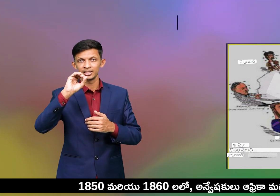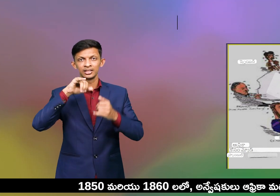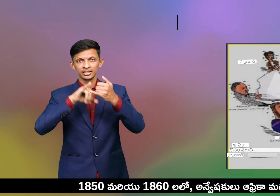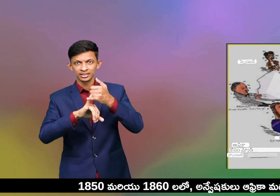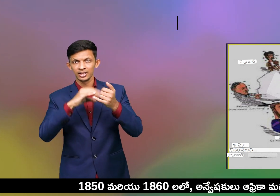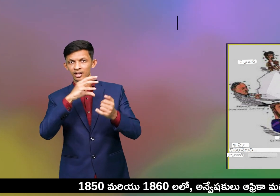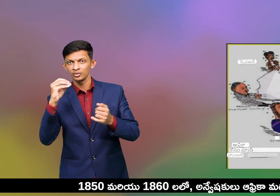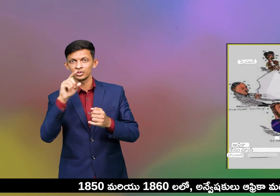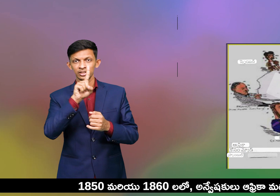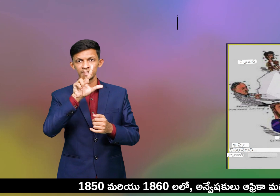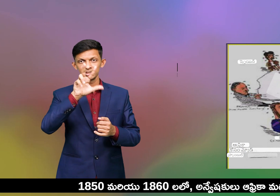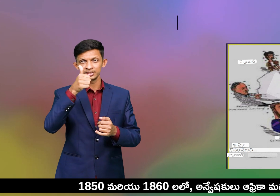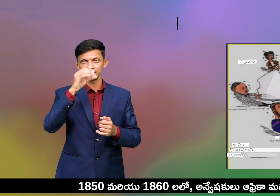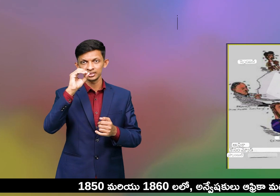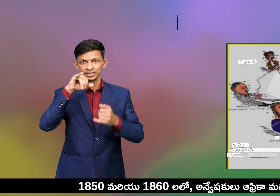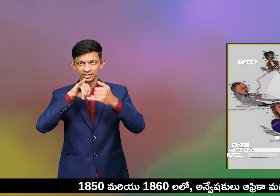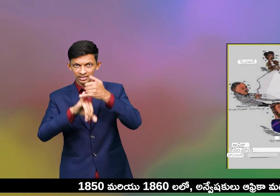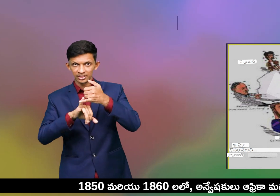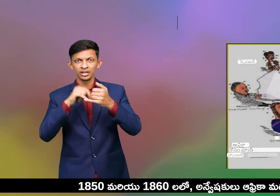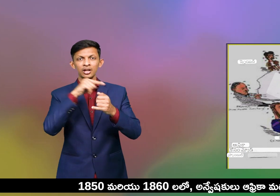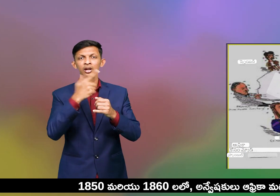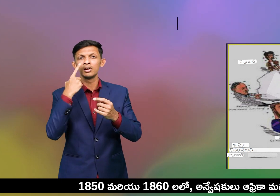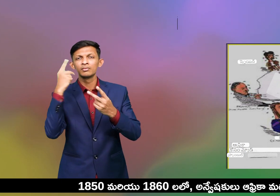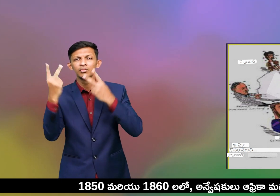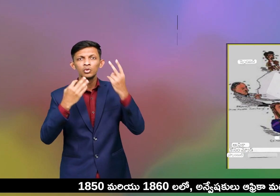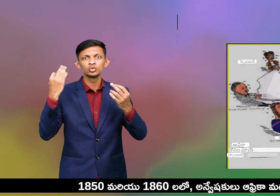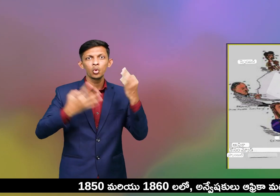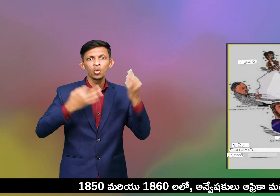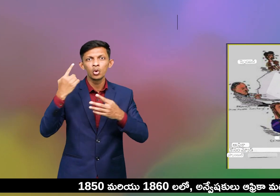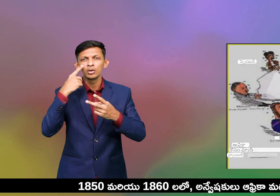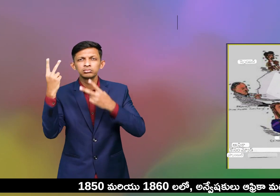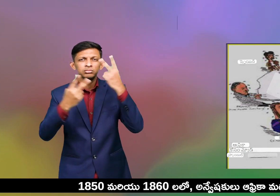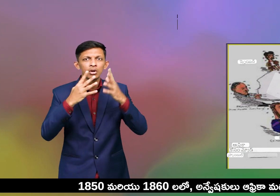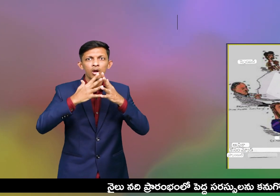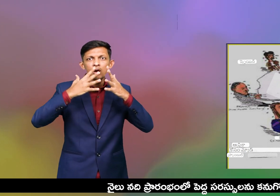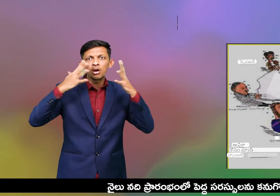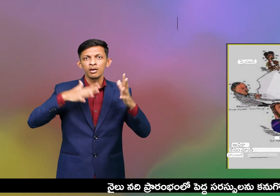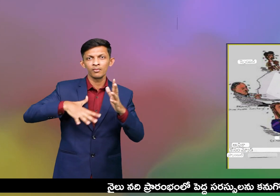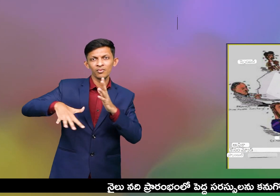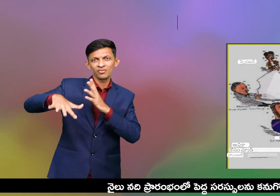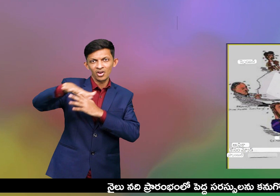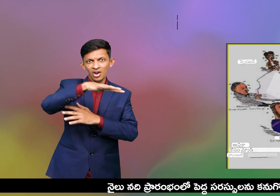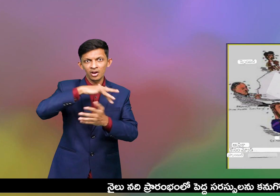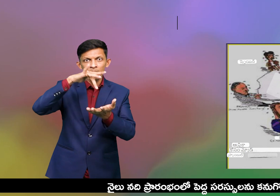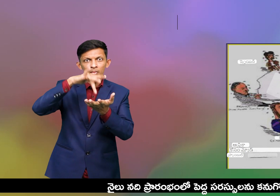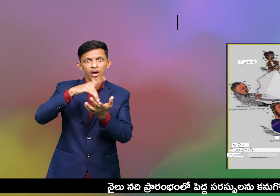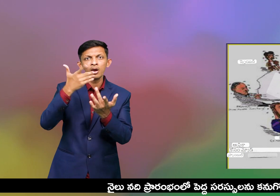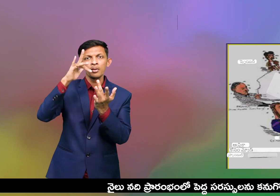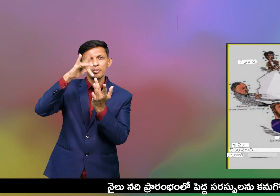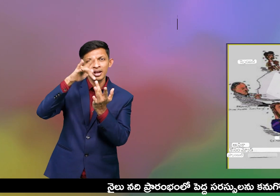మరియు 1860లలో అన్వేషకులు ఆఫ్రికా మరియు నైలు నది ప్రారంభంలో పెద్ద